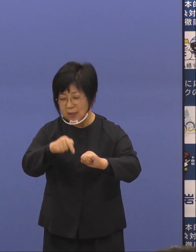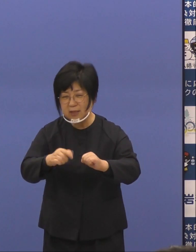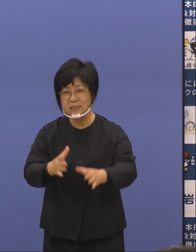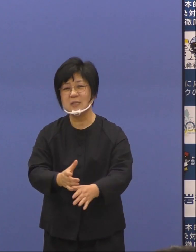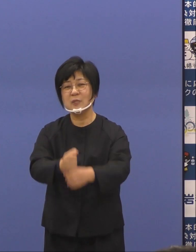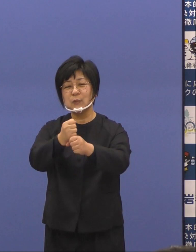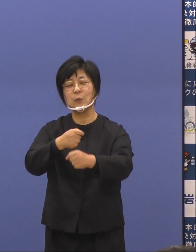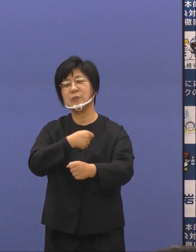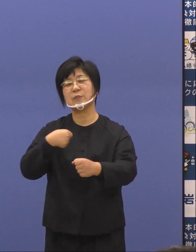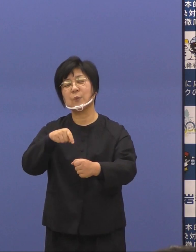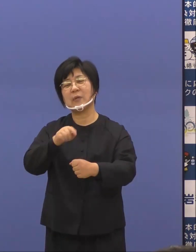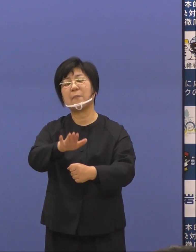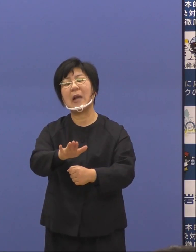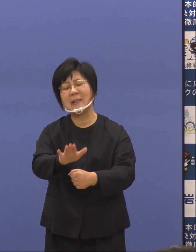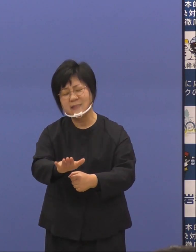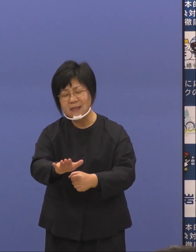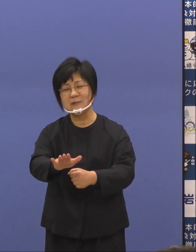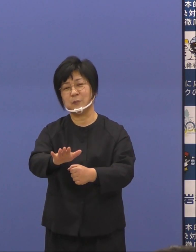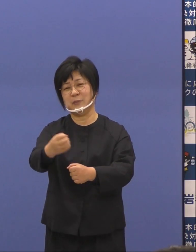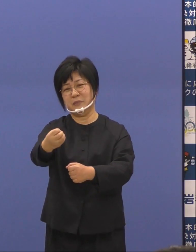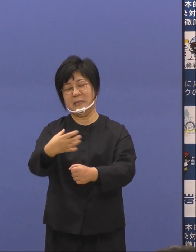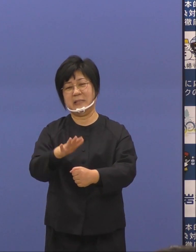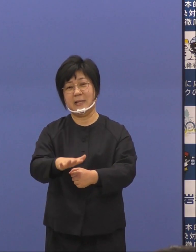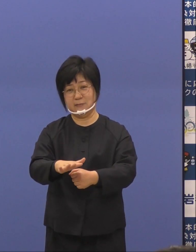るっていう指摘もされているわけですけれども、